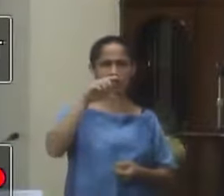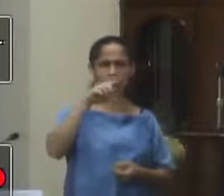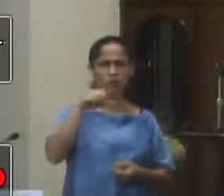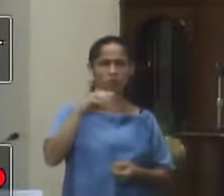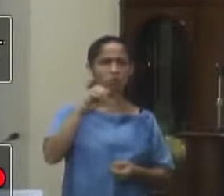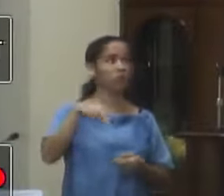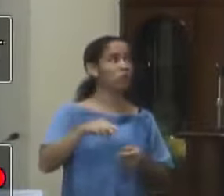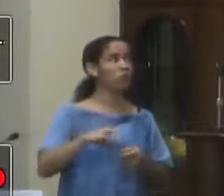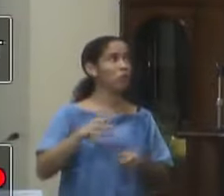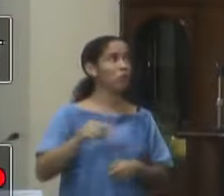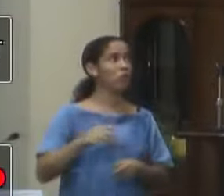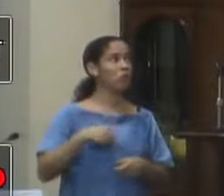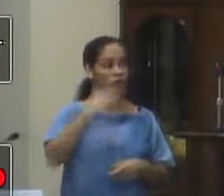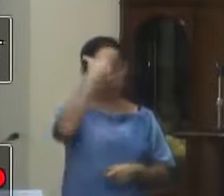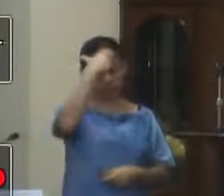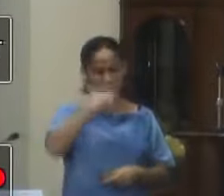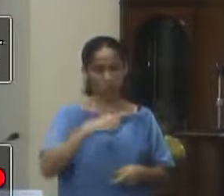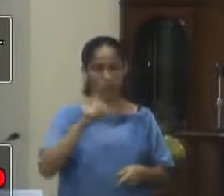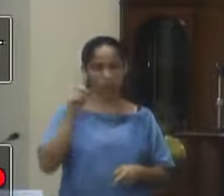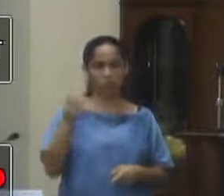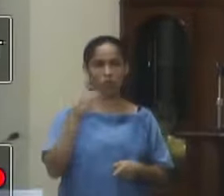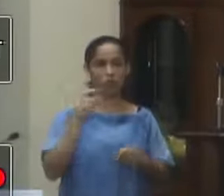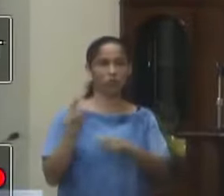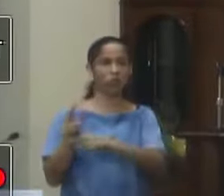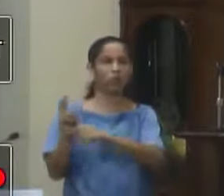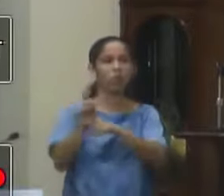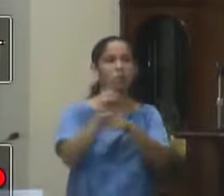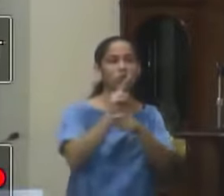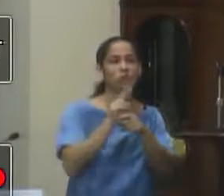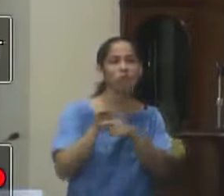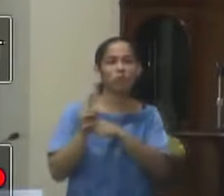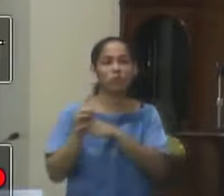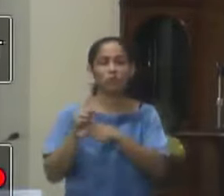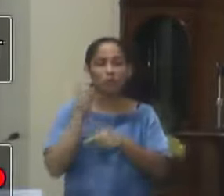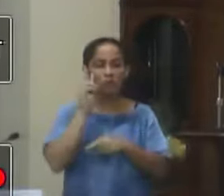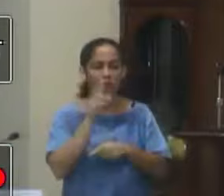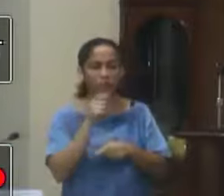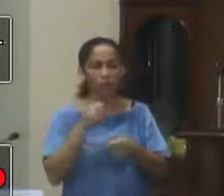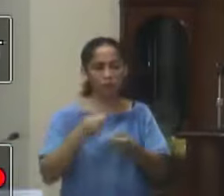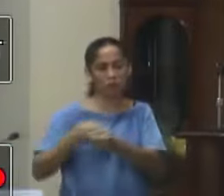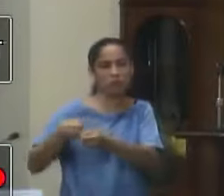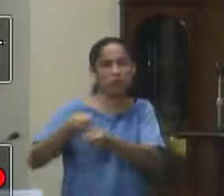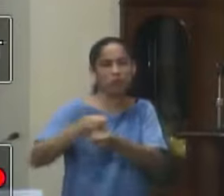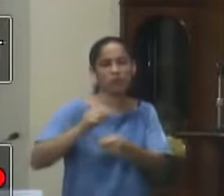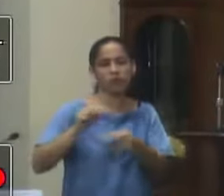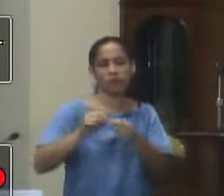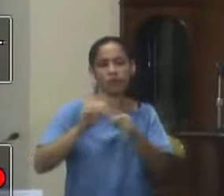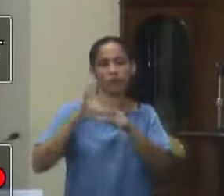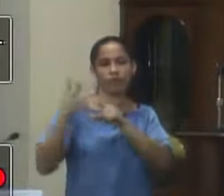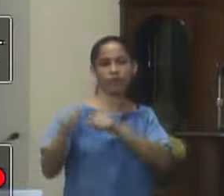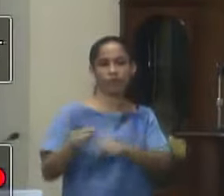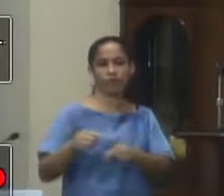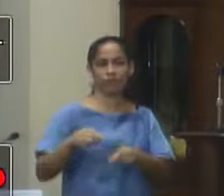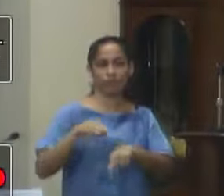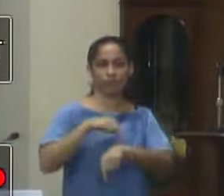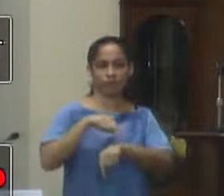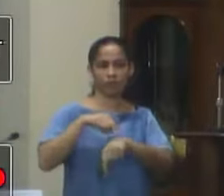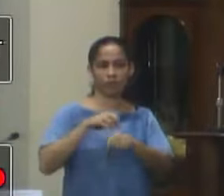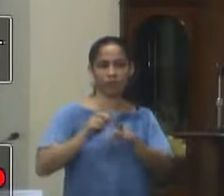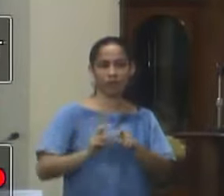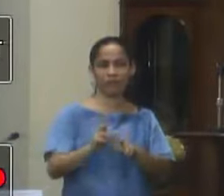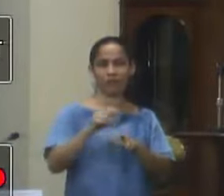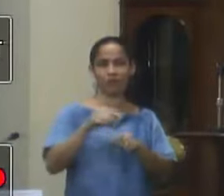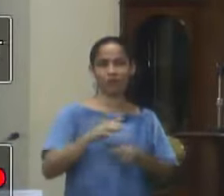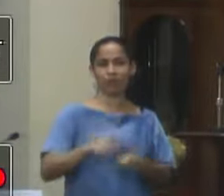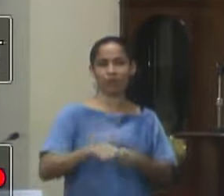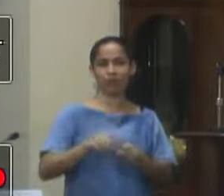nessa história toda é único e simplesmente de acompanhar e pressionar para que as coisas ocorram dentro do cronograma previsto.